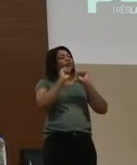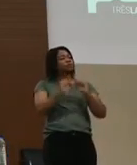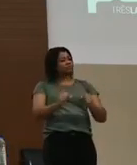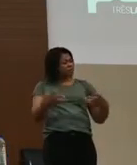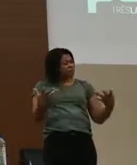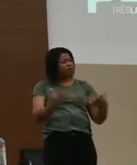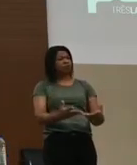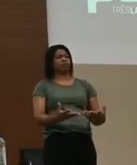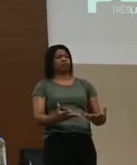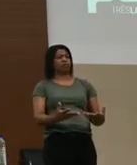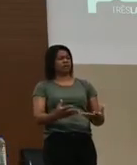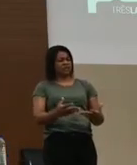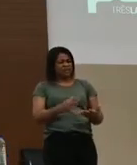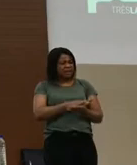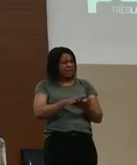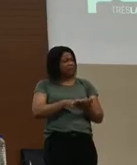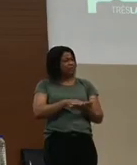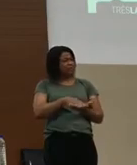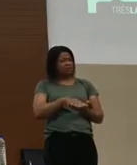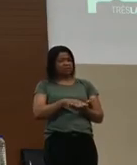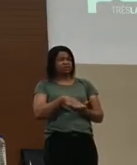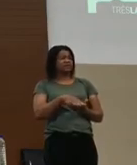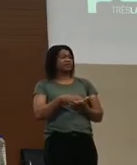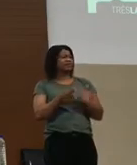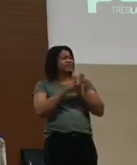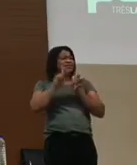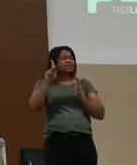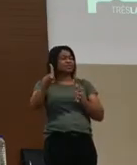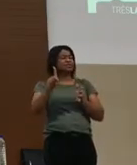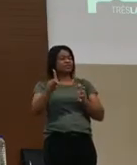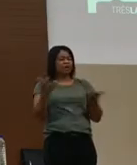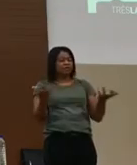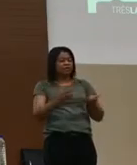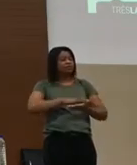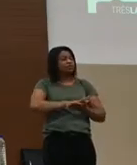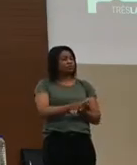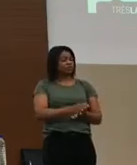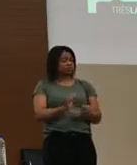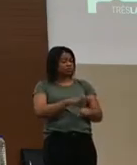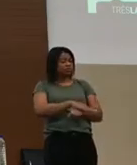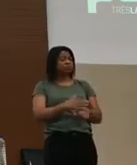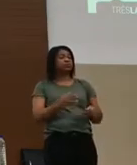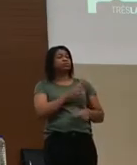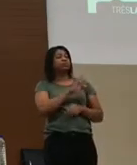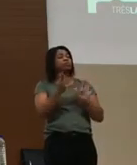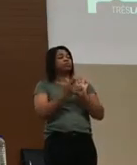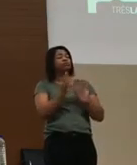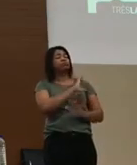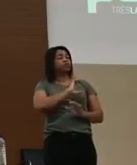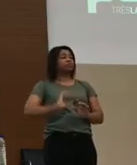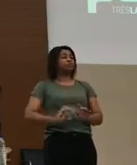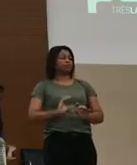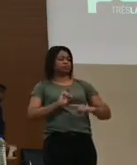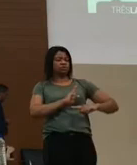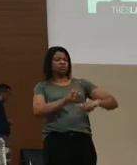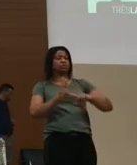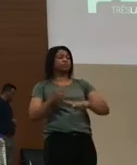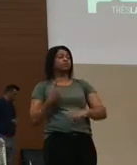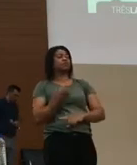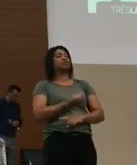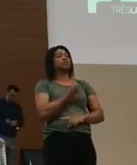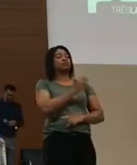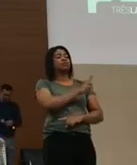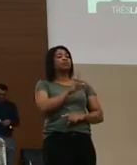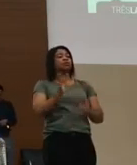não é Teu caia por terra esta noite, ó Senhor. Ó Pai, que o Senhor mesmo defenda a nossa vida, em nome de Jesus.